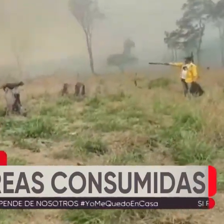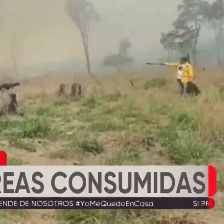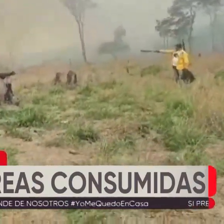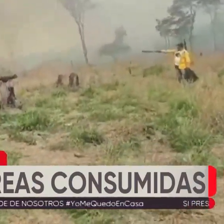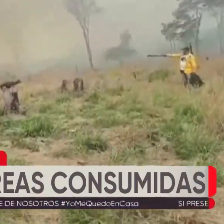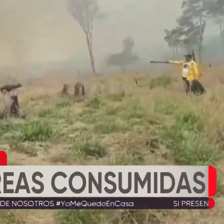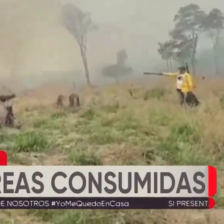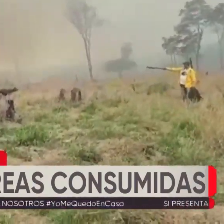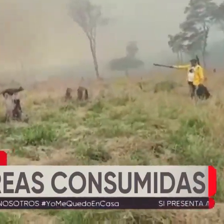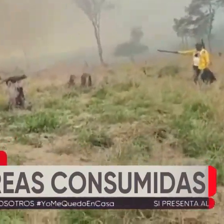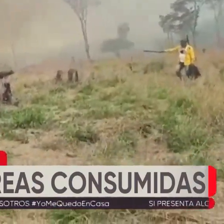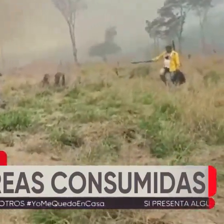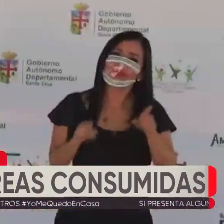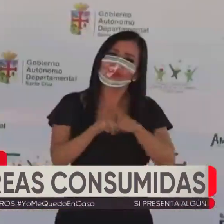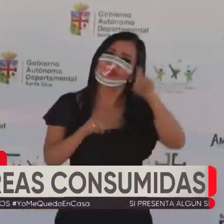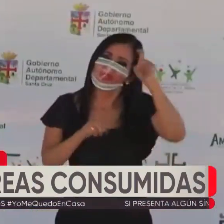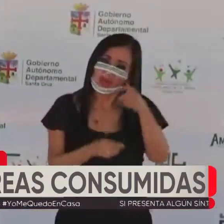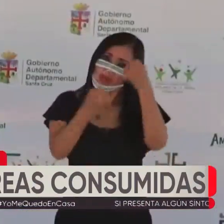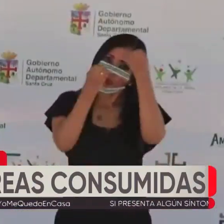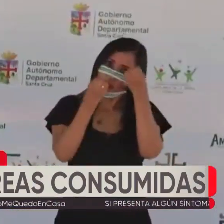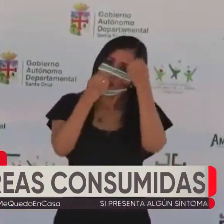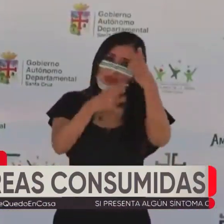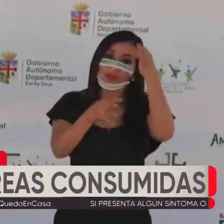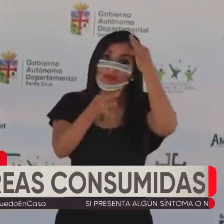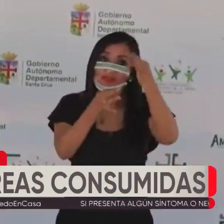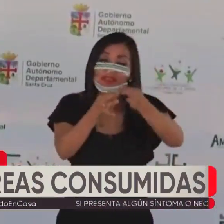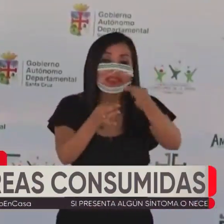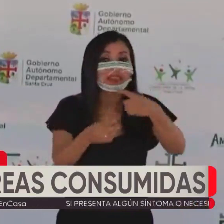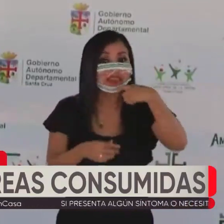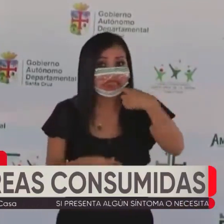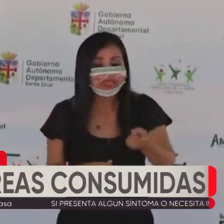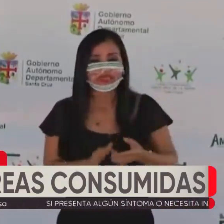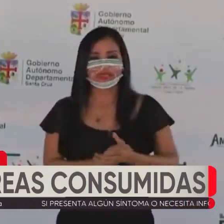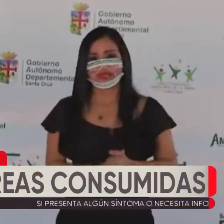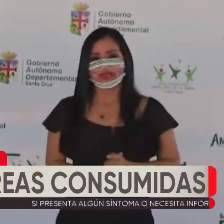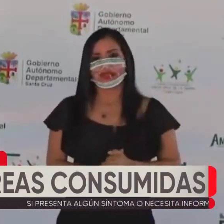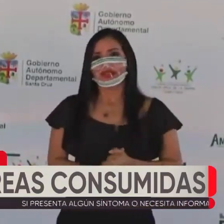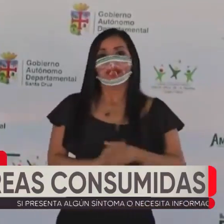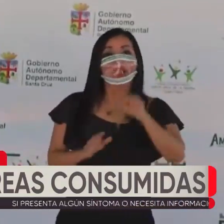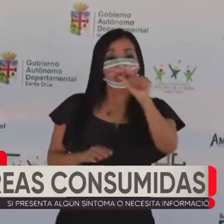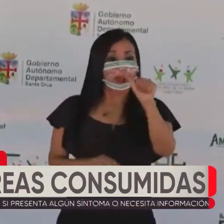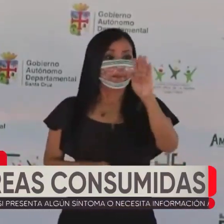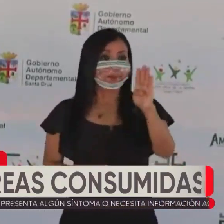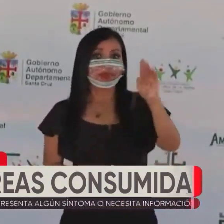acatar fielmente lo que establece la ABT